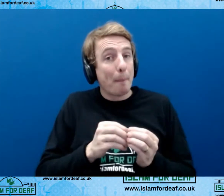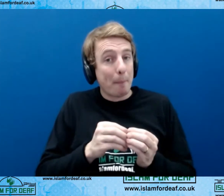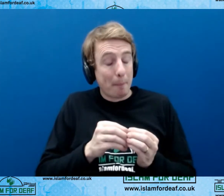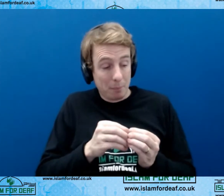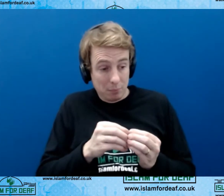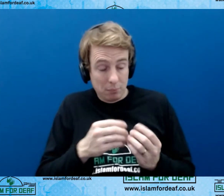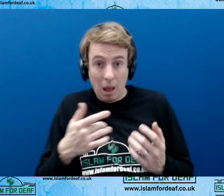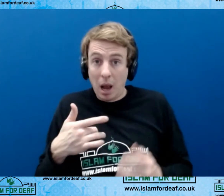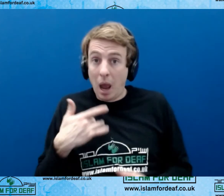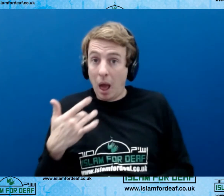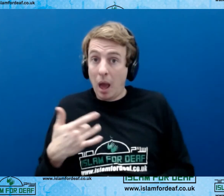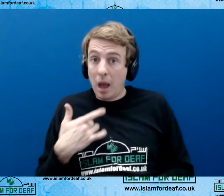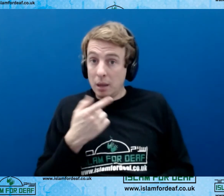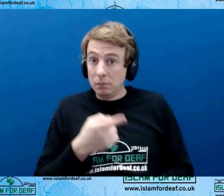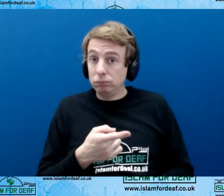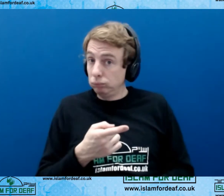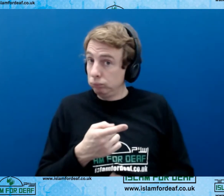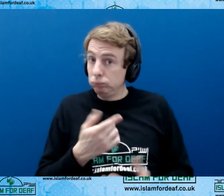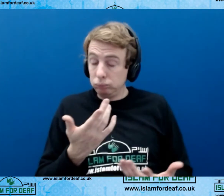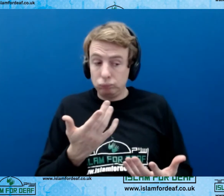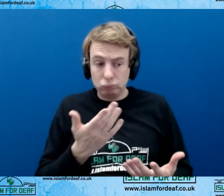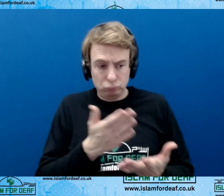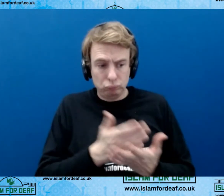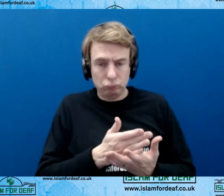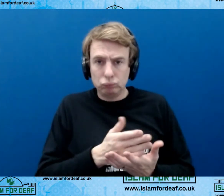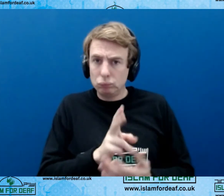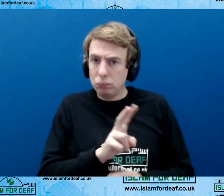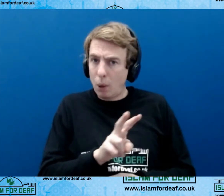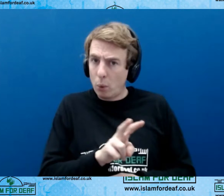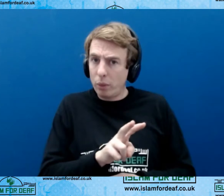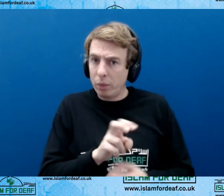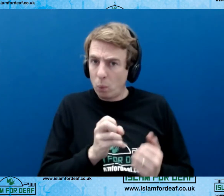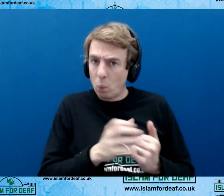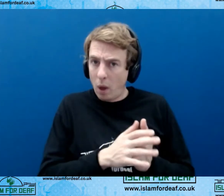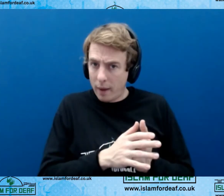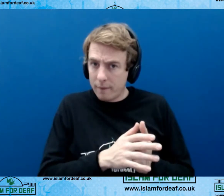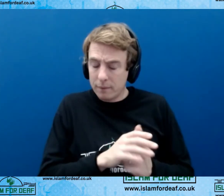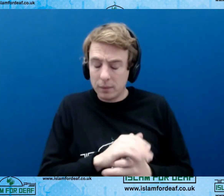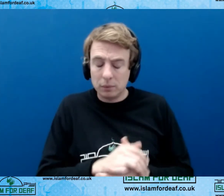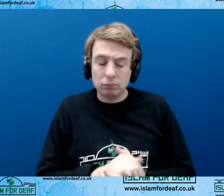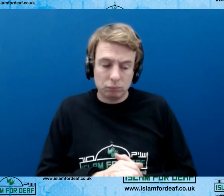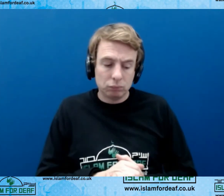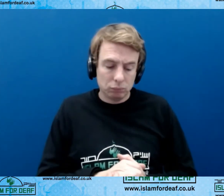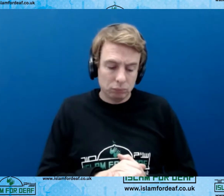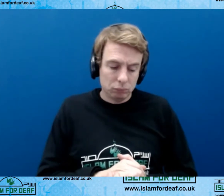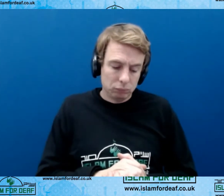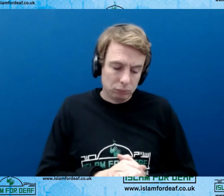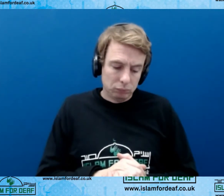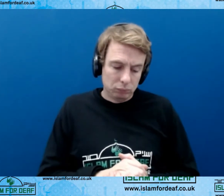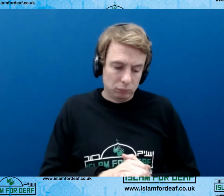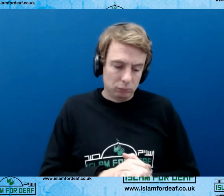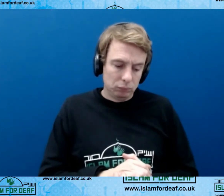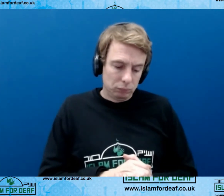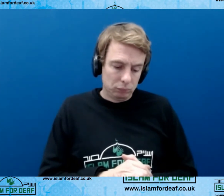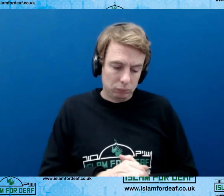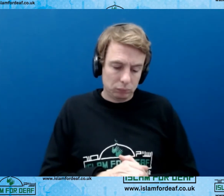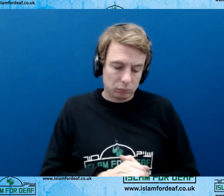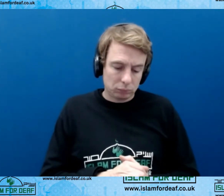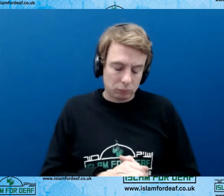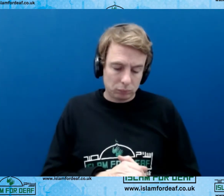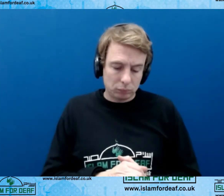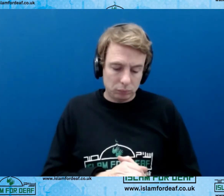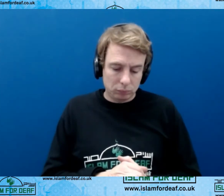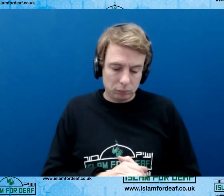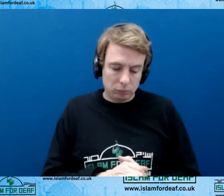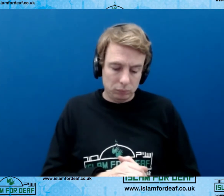وفيها خبر أنهما لا يسلمان ويموتان على الكفر والمعاداة لدين الإسلام. And